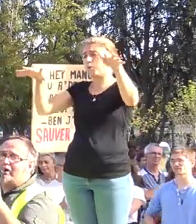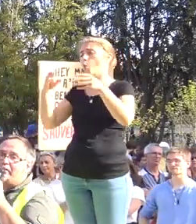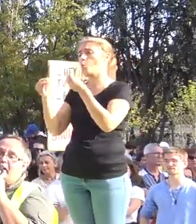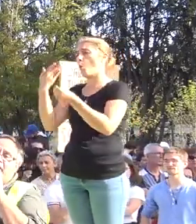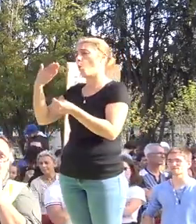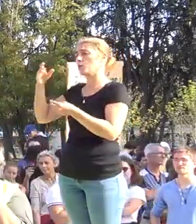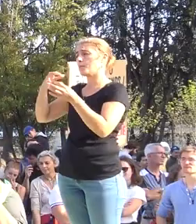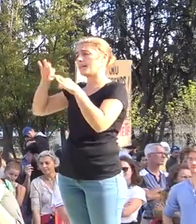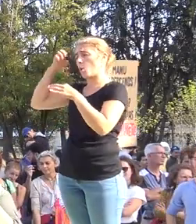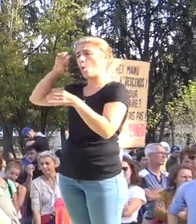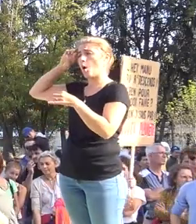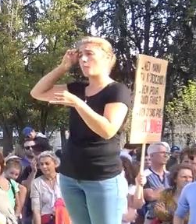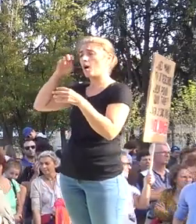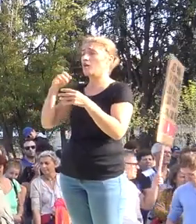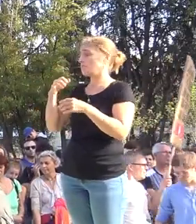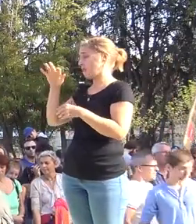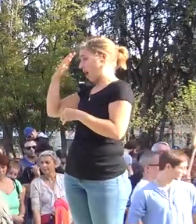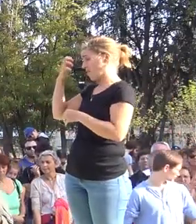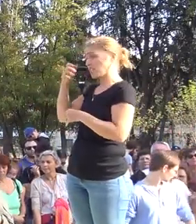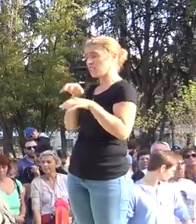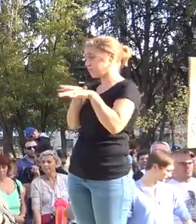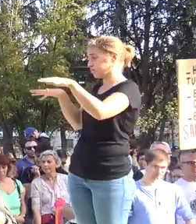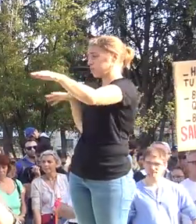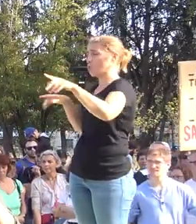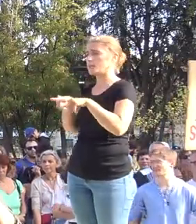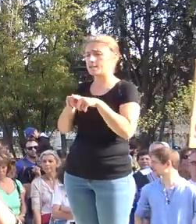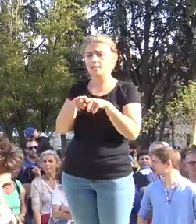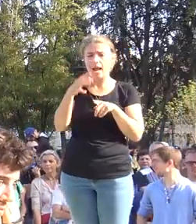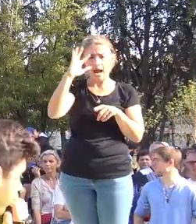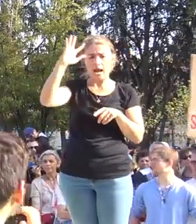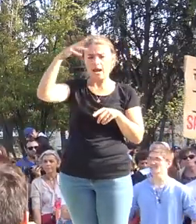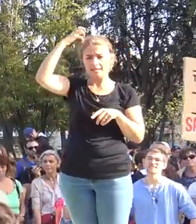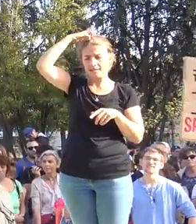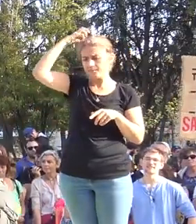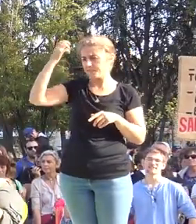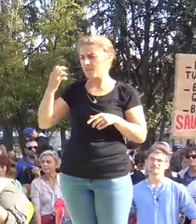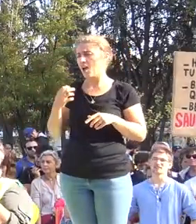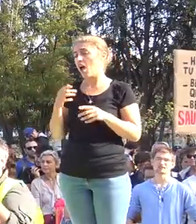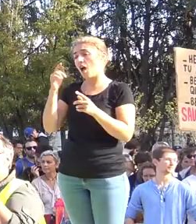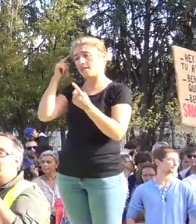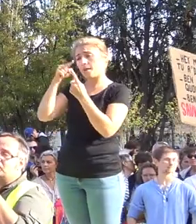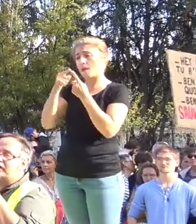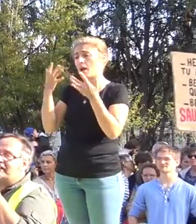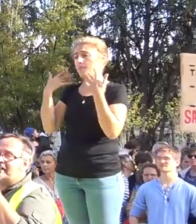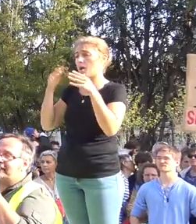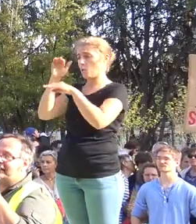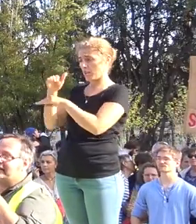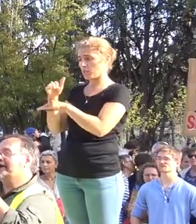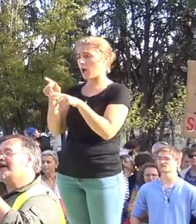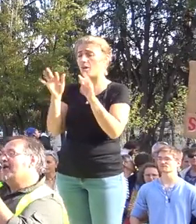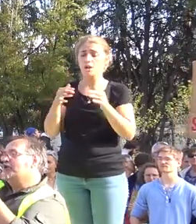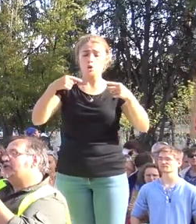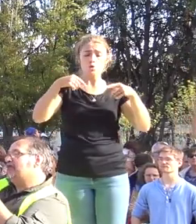pays d'Europe, dans des pays d'Afrique, qui existe aussi en Haïti. C'est un mouvement pour le climat et pour la justice